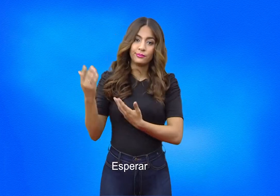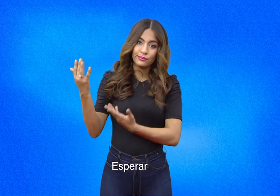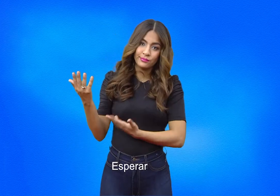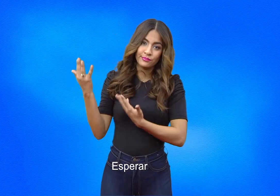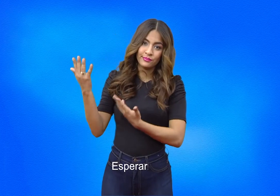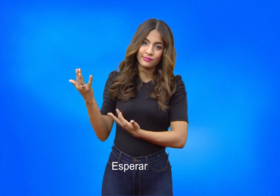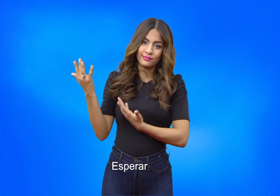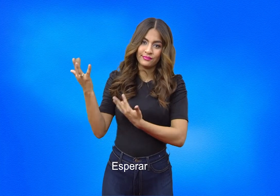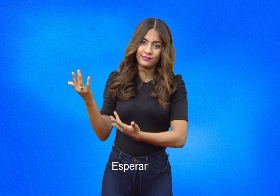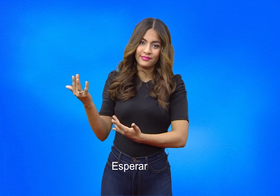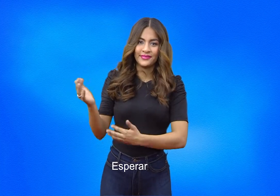Esperar.